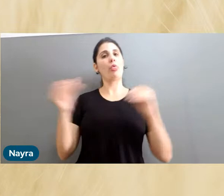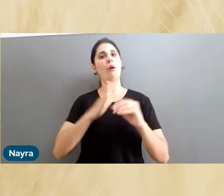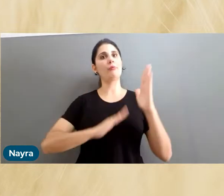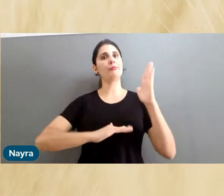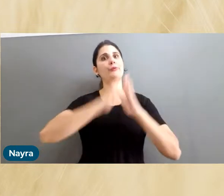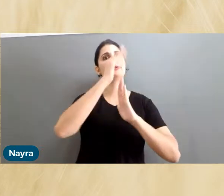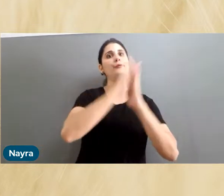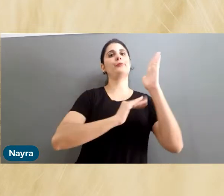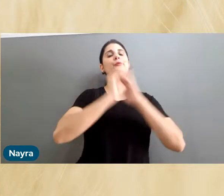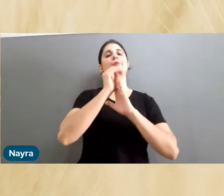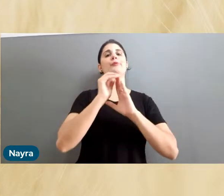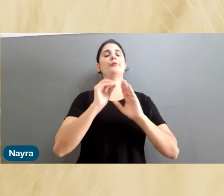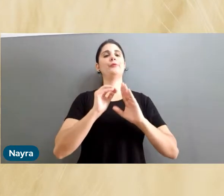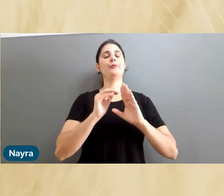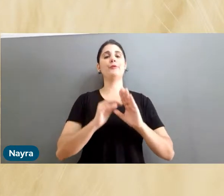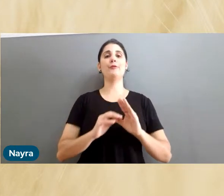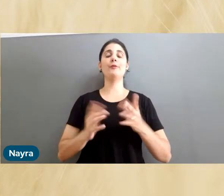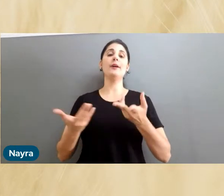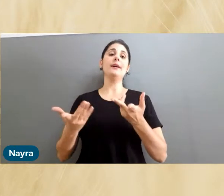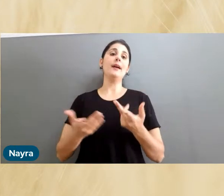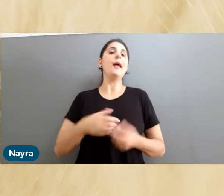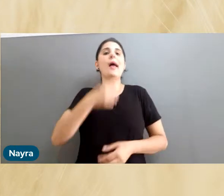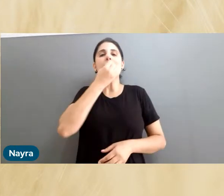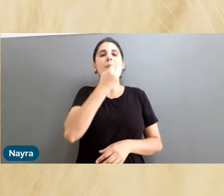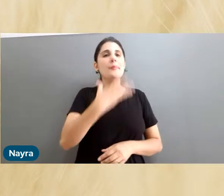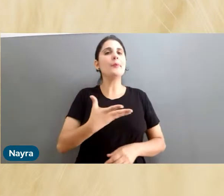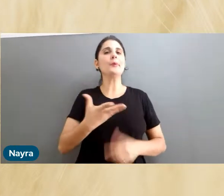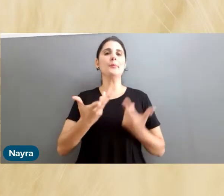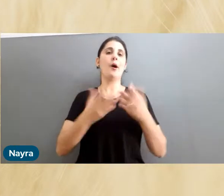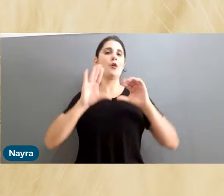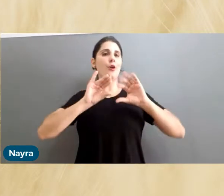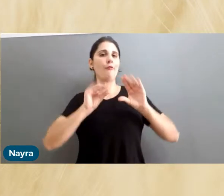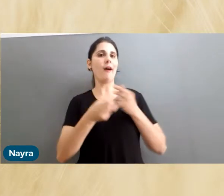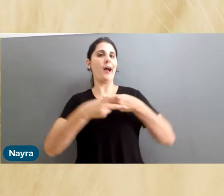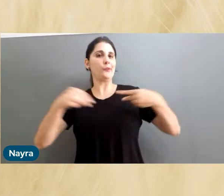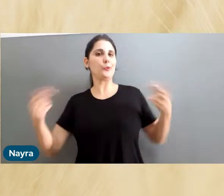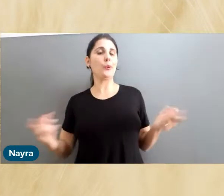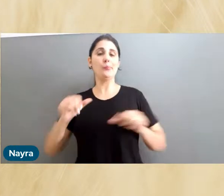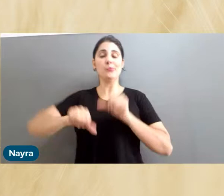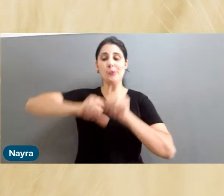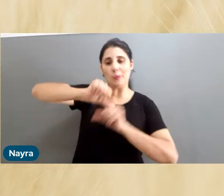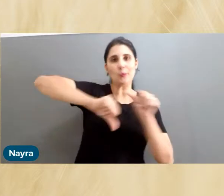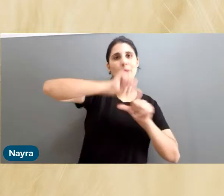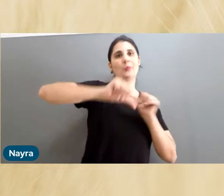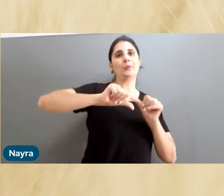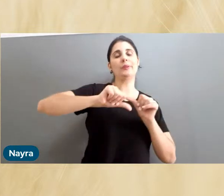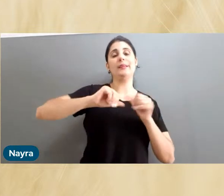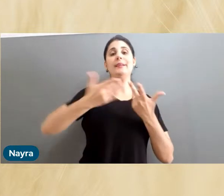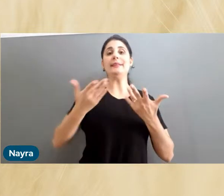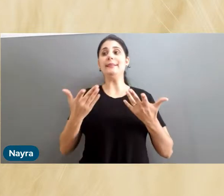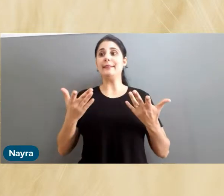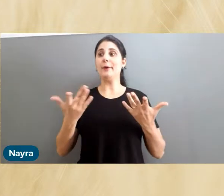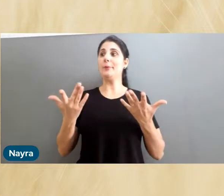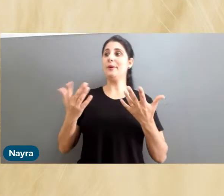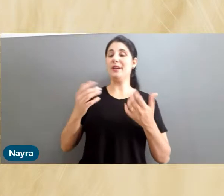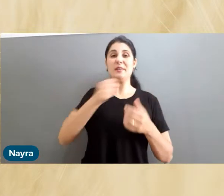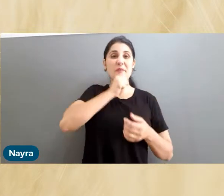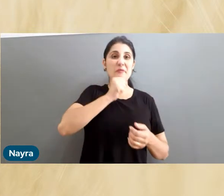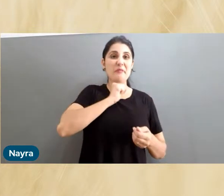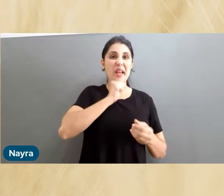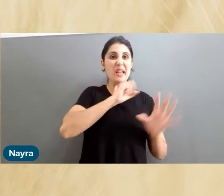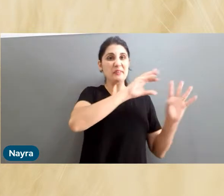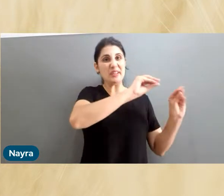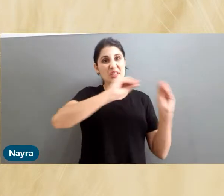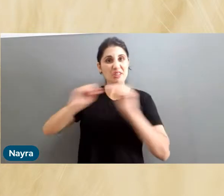gente quer alterar, e tudo isso é muito bom. Só que, enquanto o novo não chega, enquanto a construção, a reforma